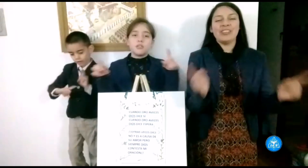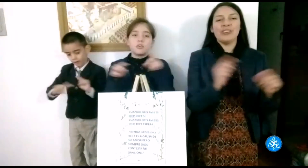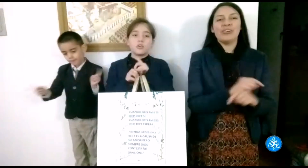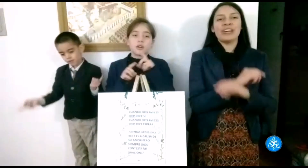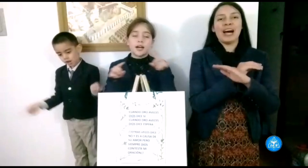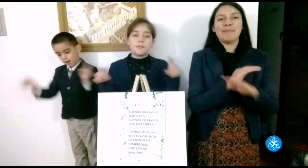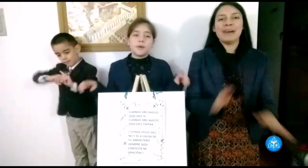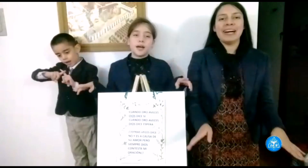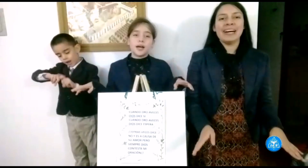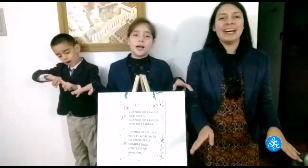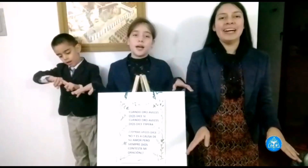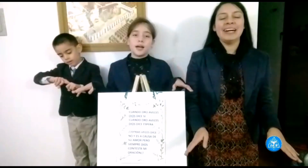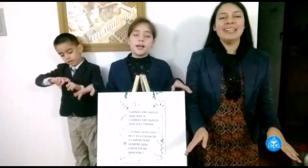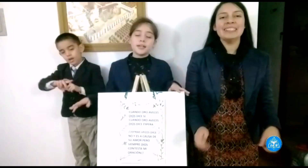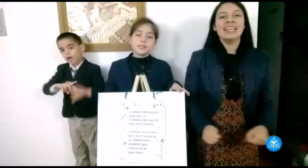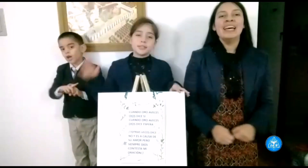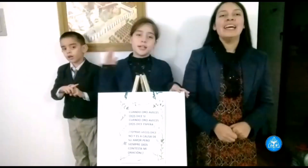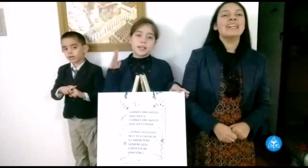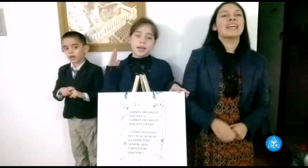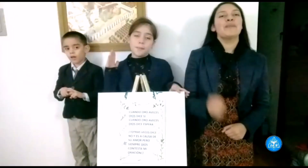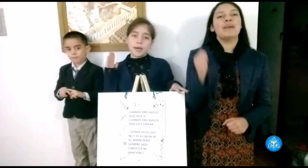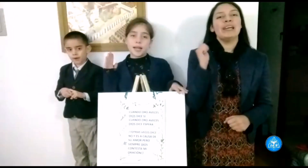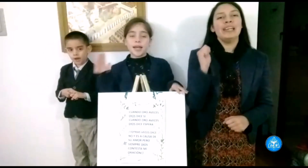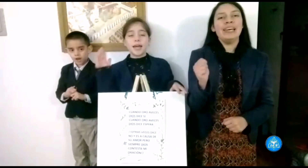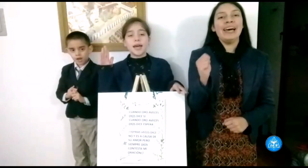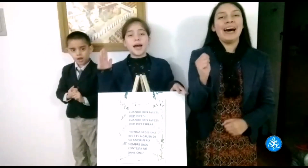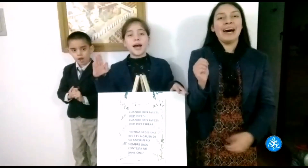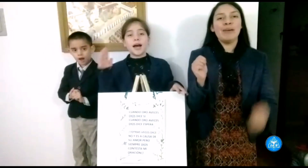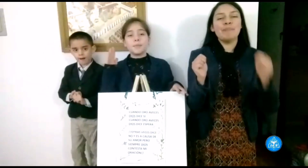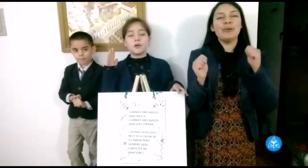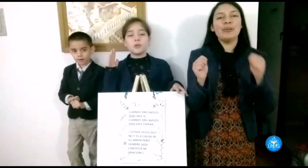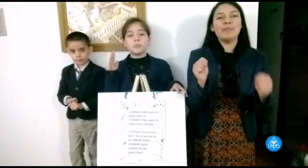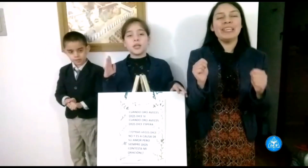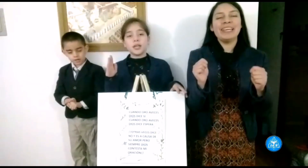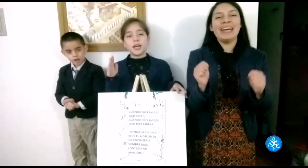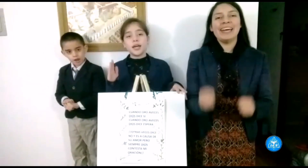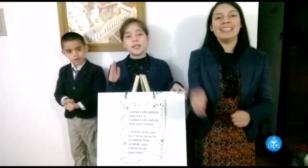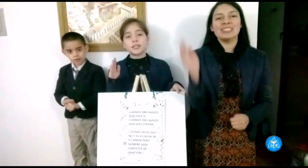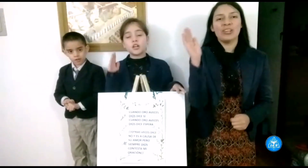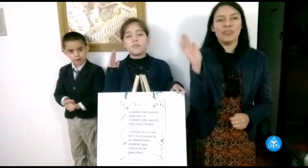avergonzado jamás, el que pelea por mí es Jehová.